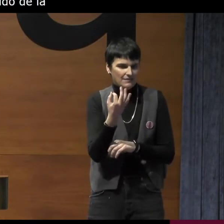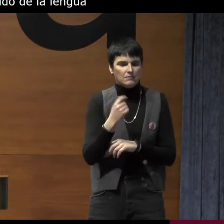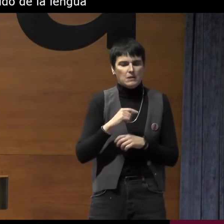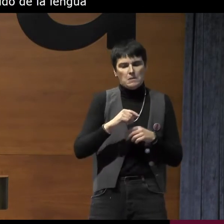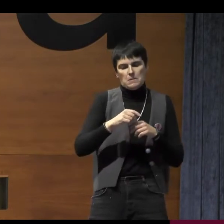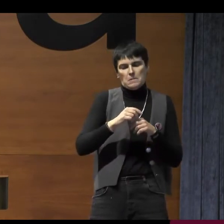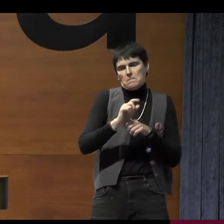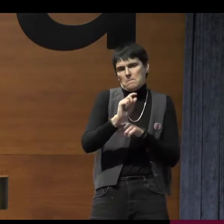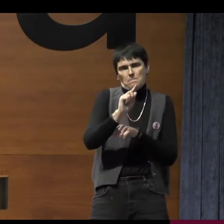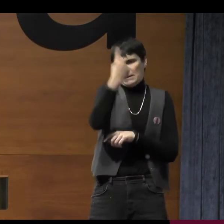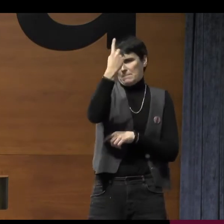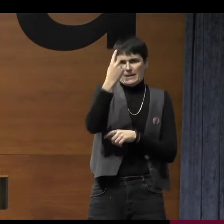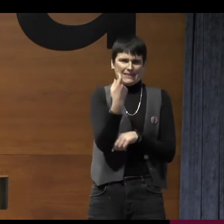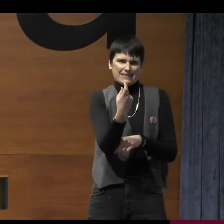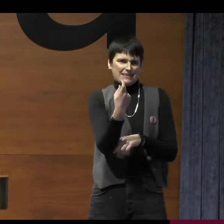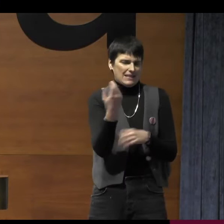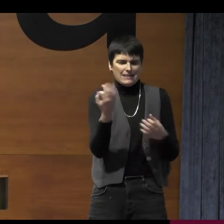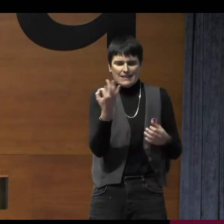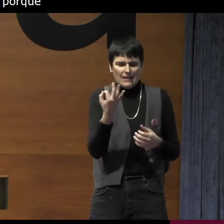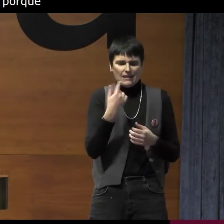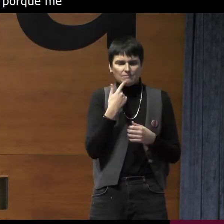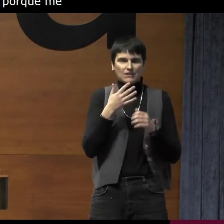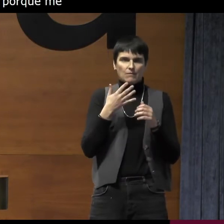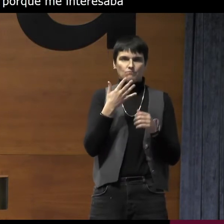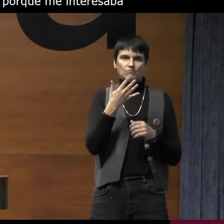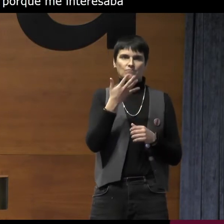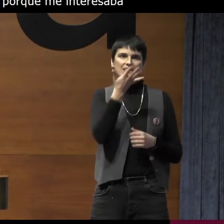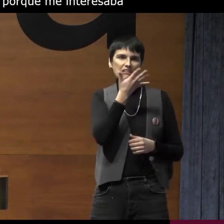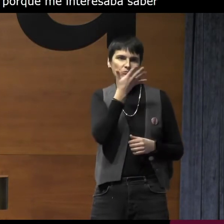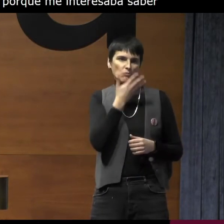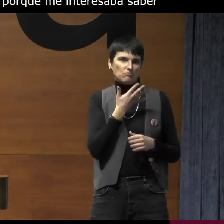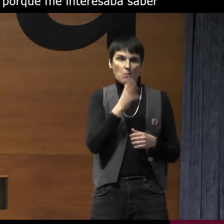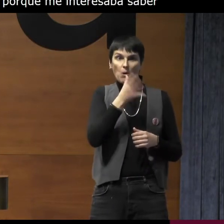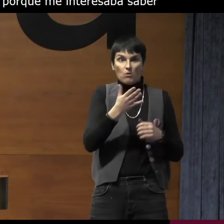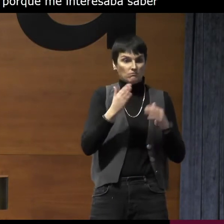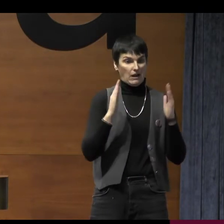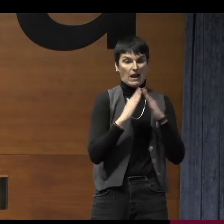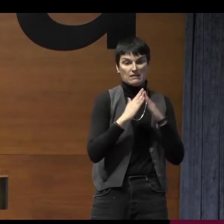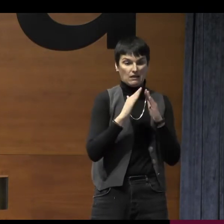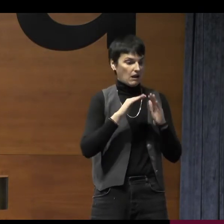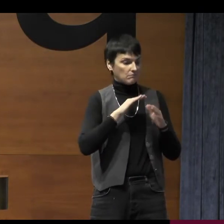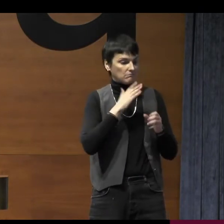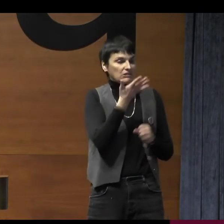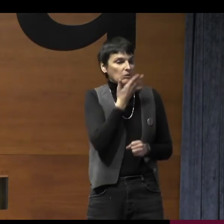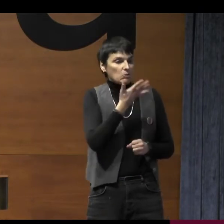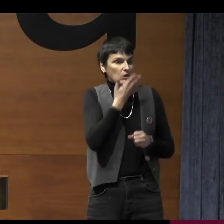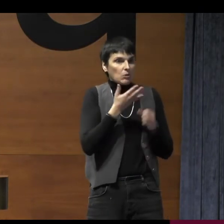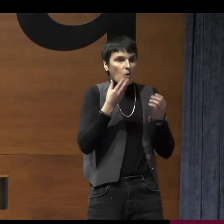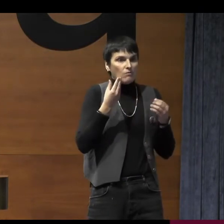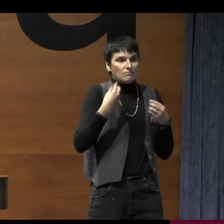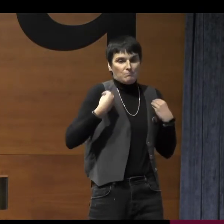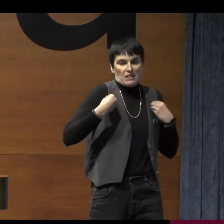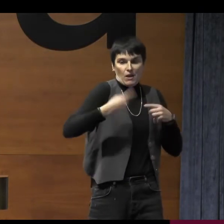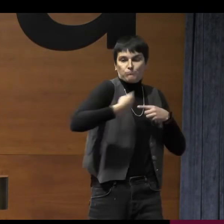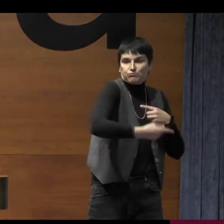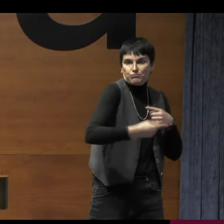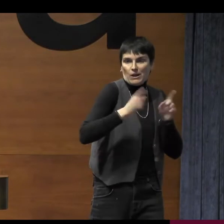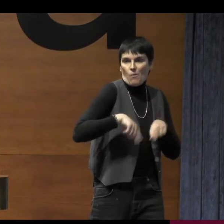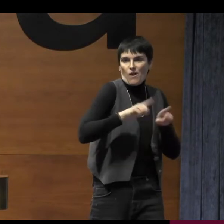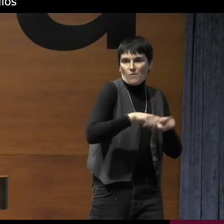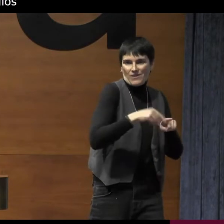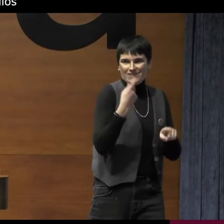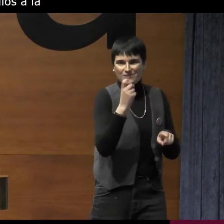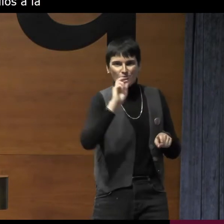interesaba saber cuáles eran los intereses que tenían ellos a la hora de enfrentarse al